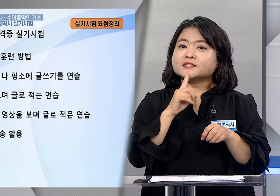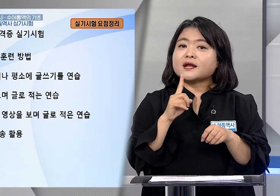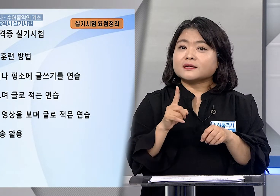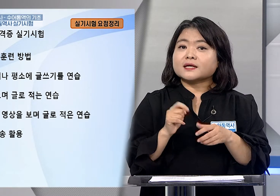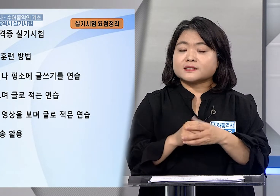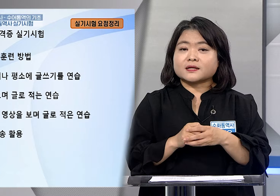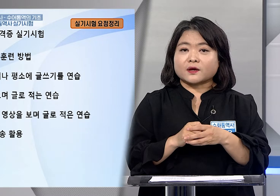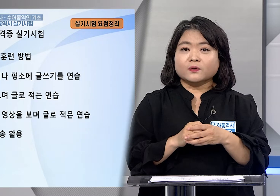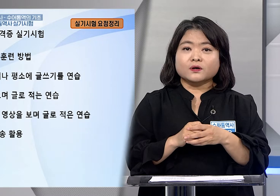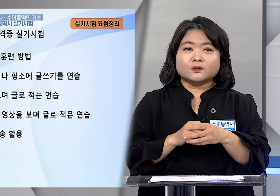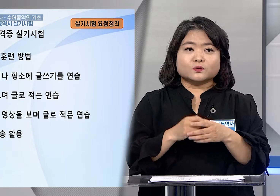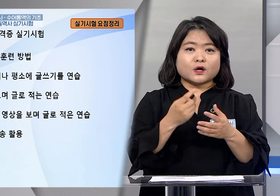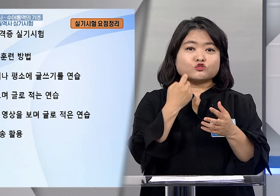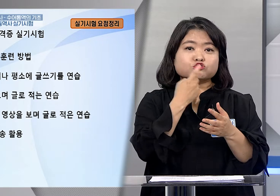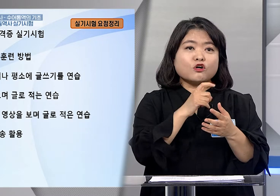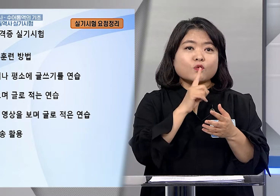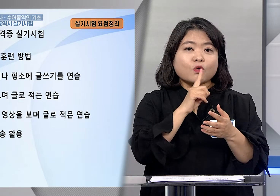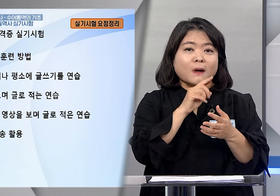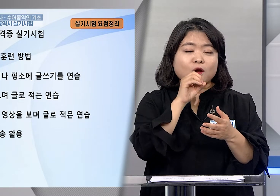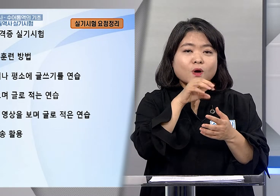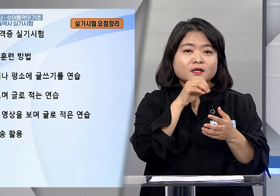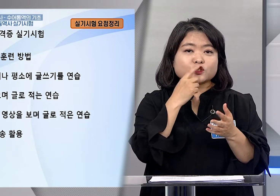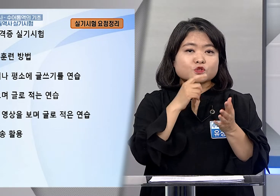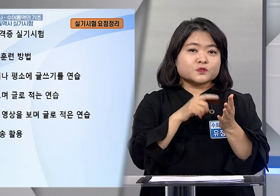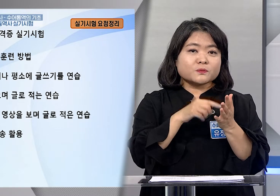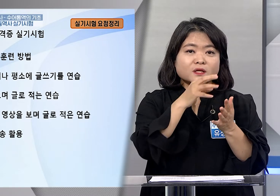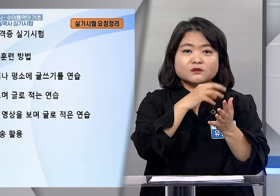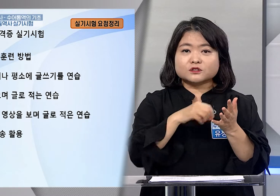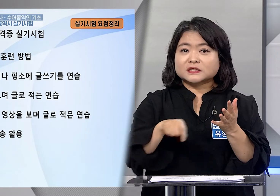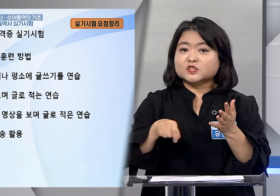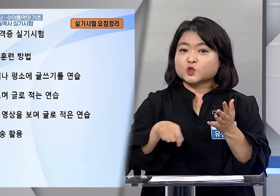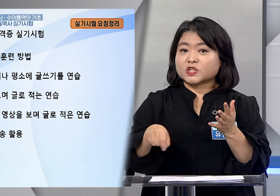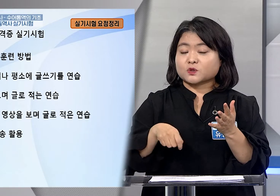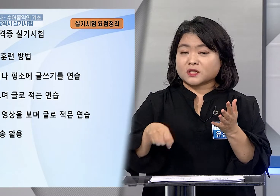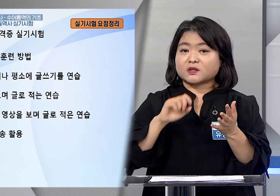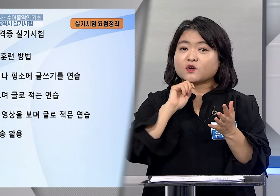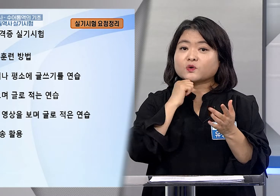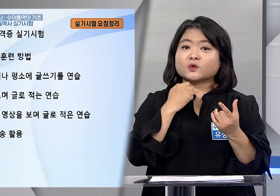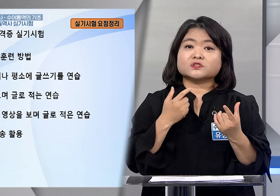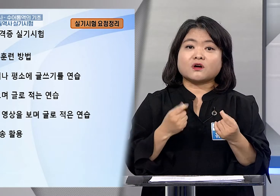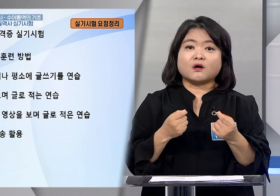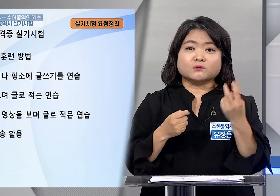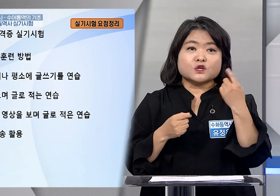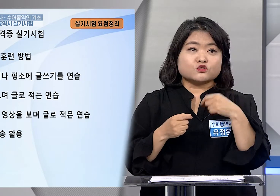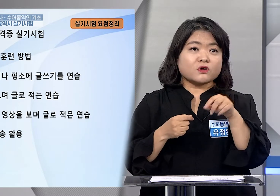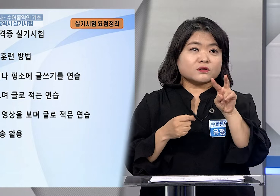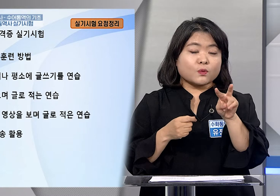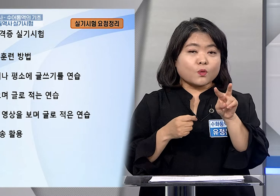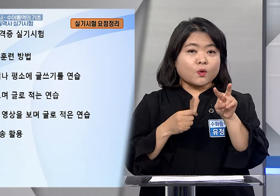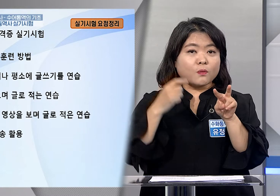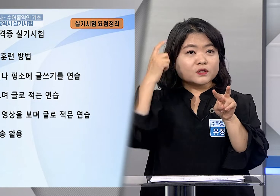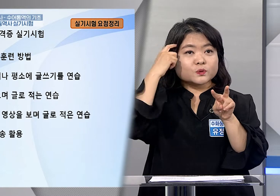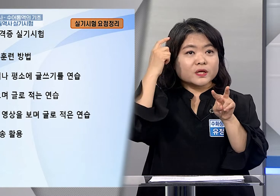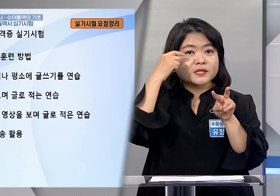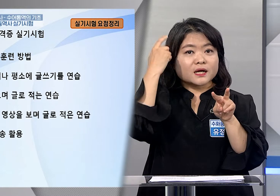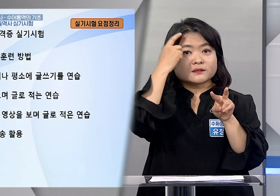구어체라는 게 있잖아요. 우리가 구어로 말로 하기는 쉽지만 이걸로 글로 적기는 굉장히 어려운 것처럼 수화를 보고 머릿속에